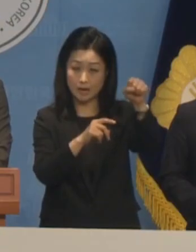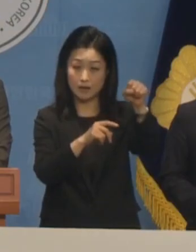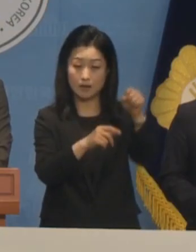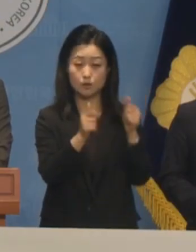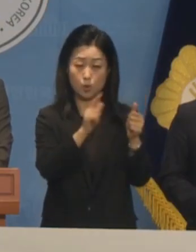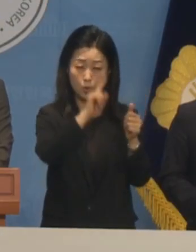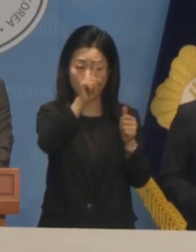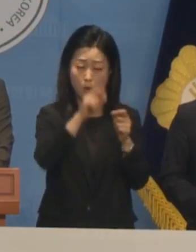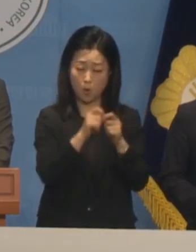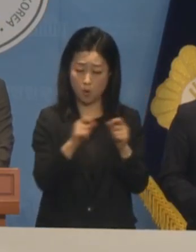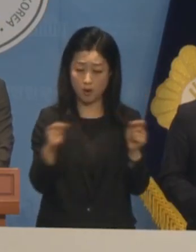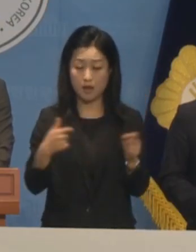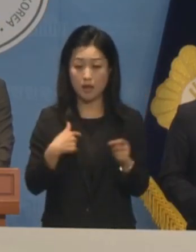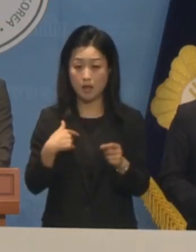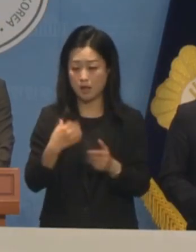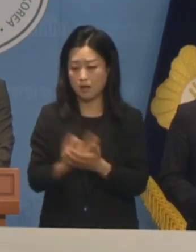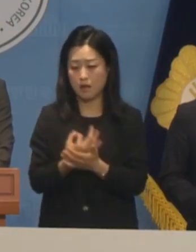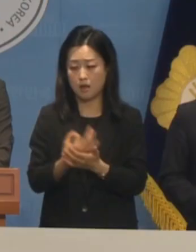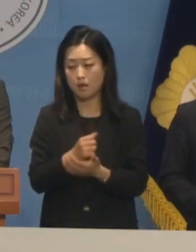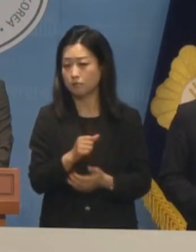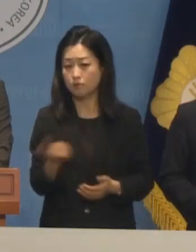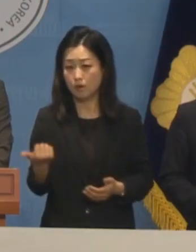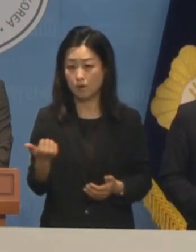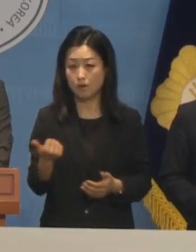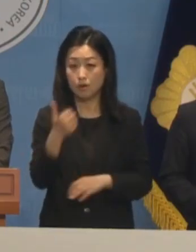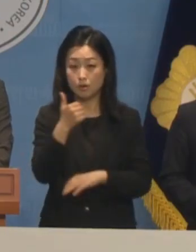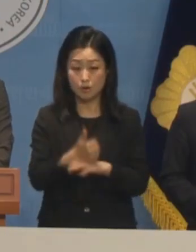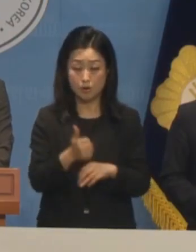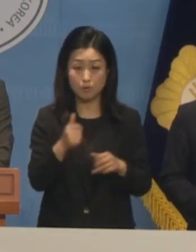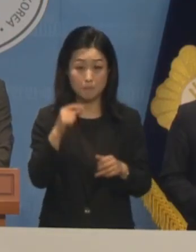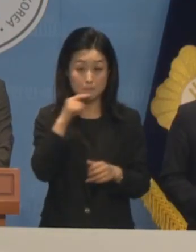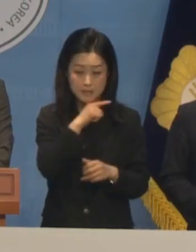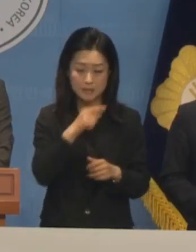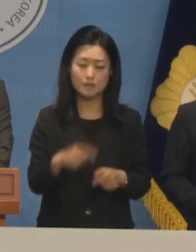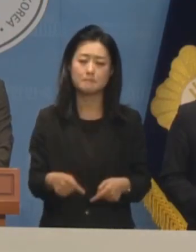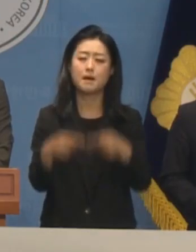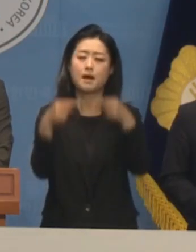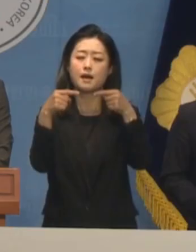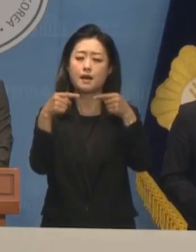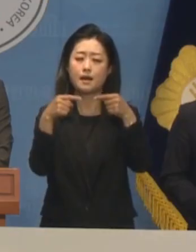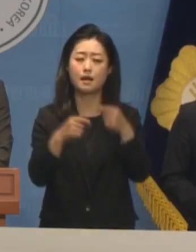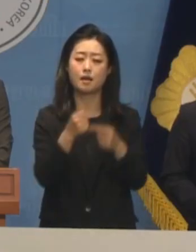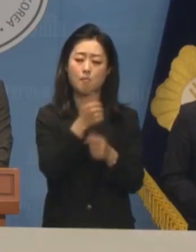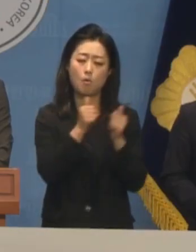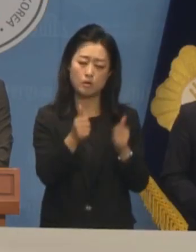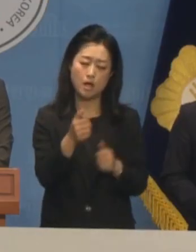급감하였으며 장기간 분쟁으로 인해 수억 원의 빚만 남게 되는 상황입니다.